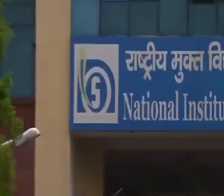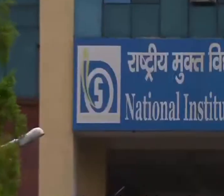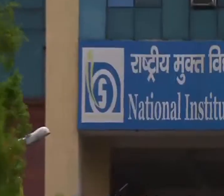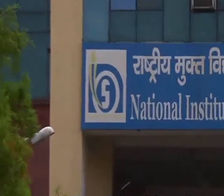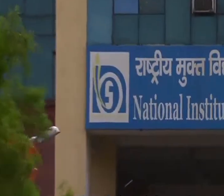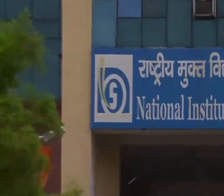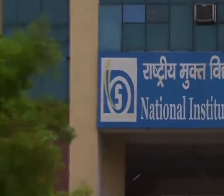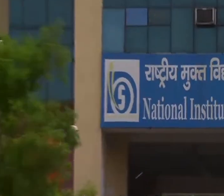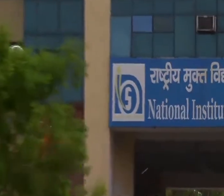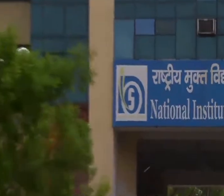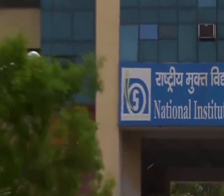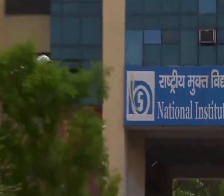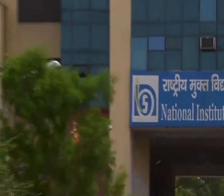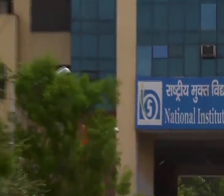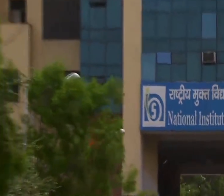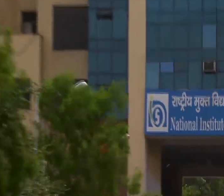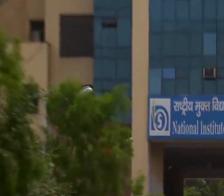विद्यालय जो मुक्त हो